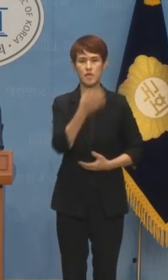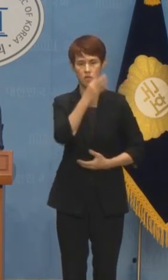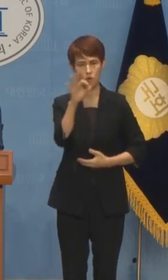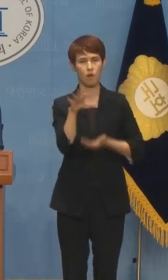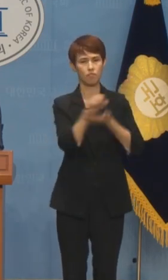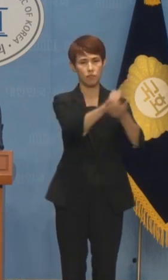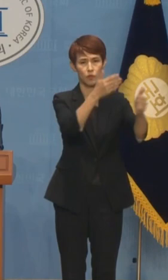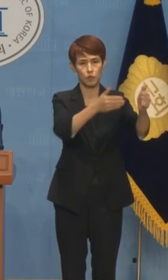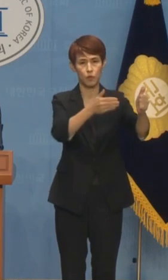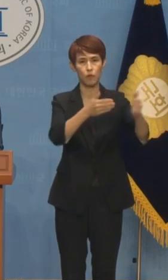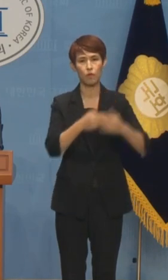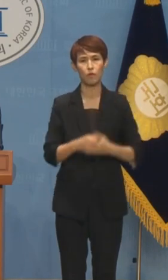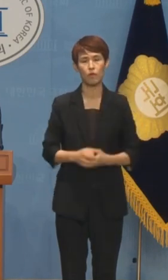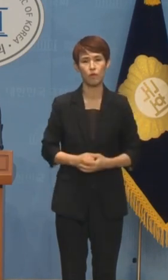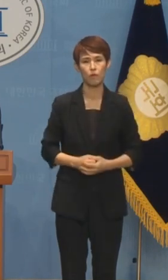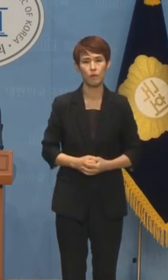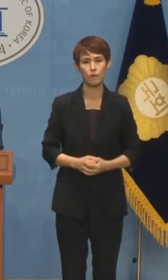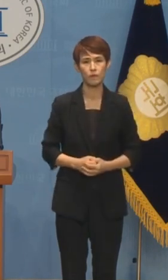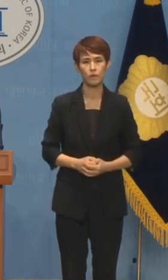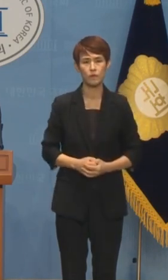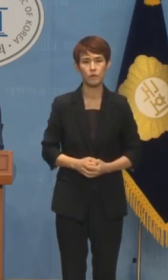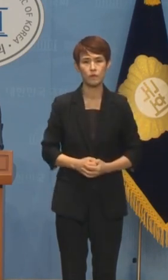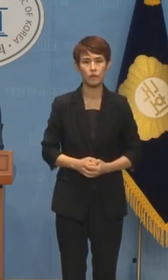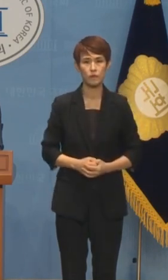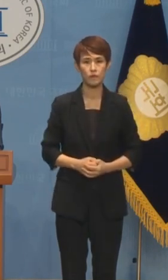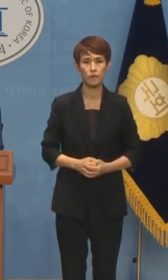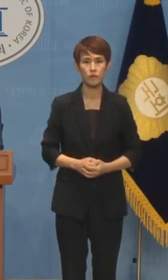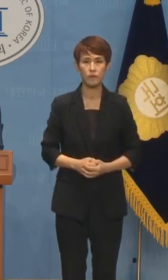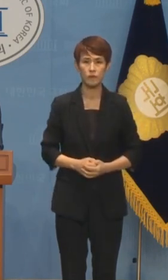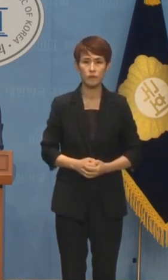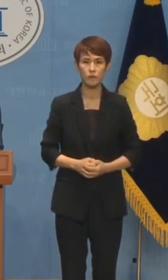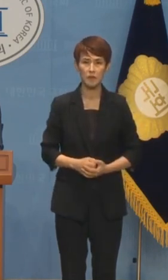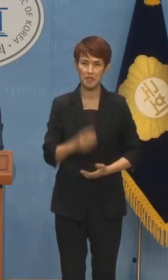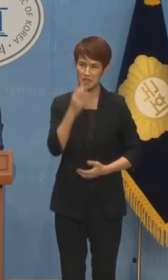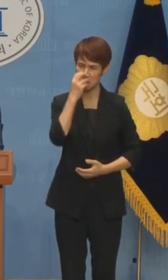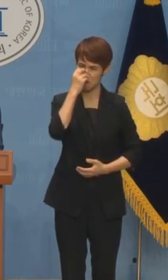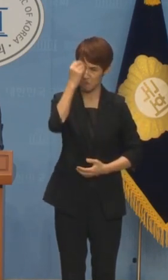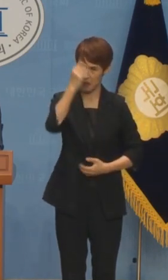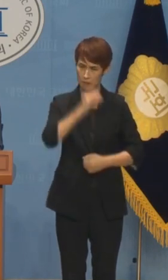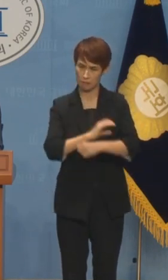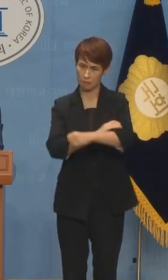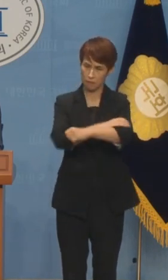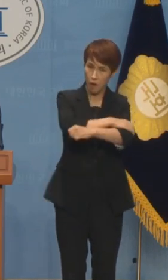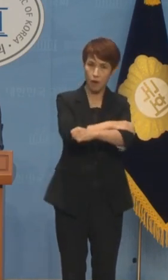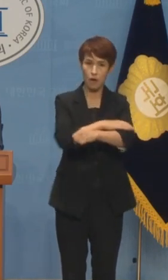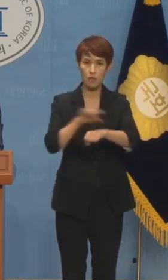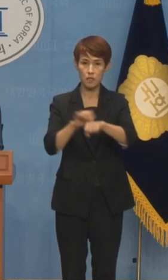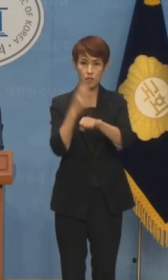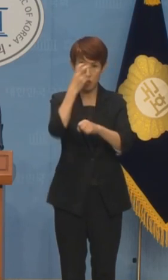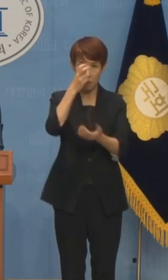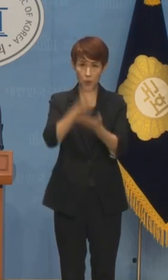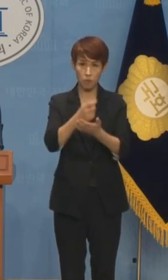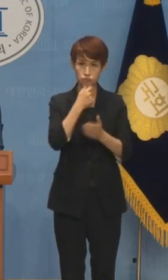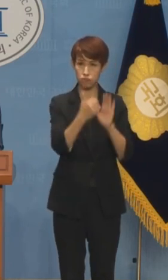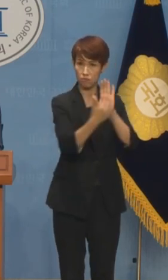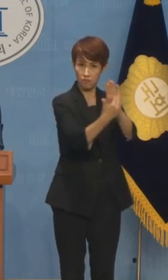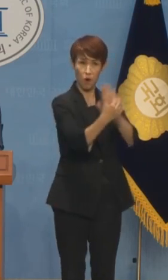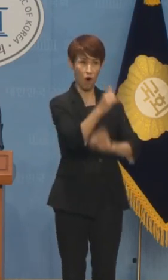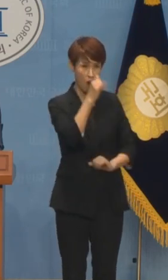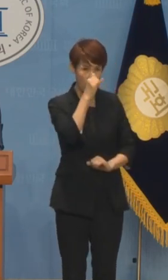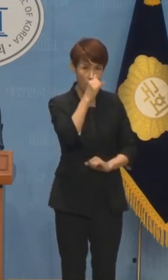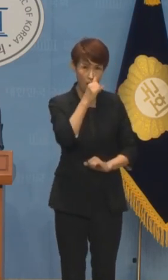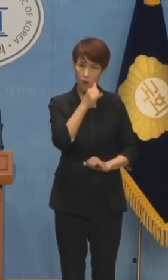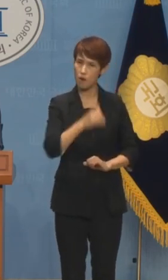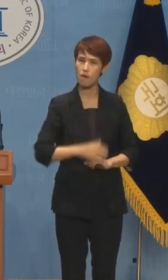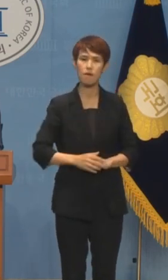특검을 수용하십시오. 또다시 오만과 독선으로 특검법을 거부한다면